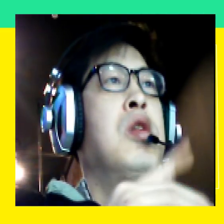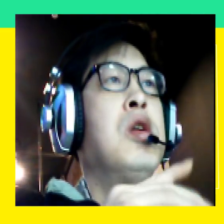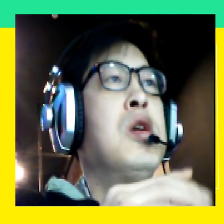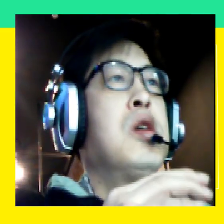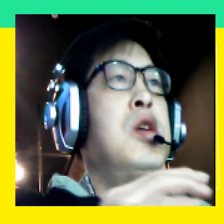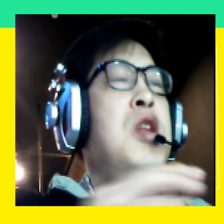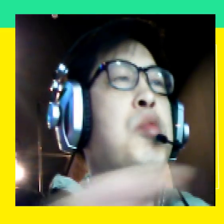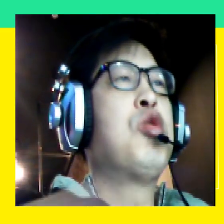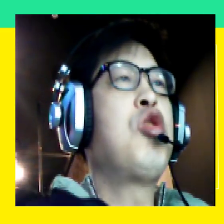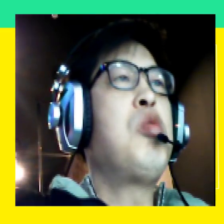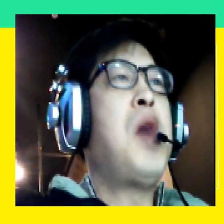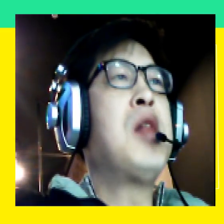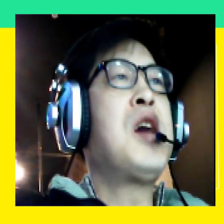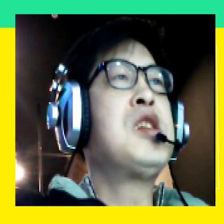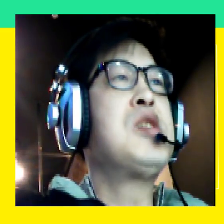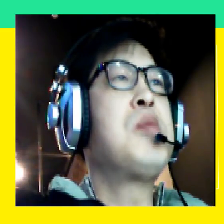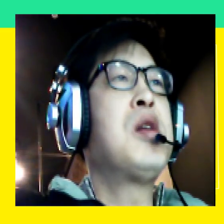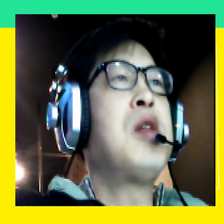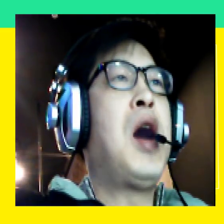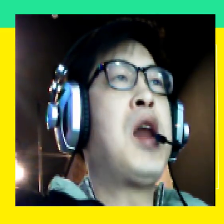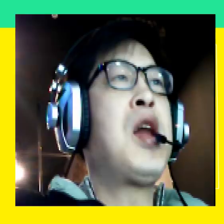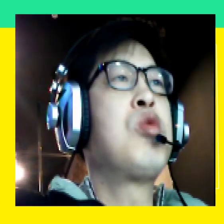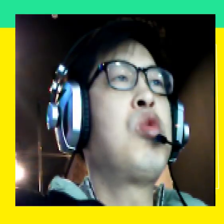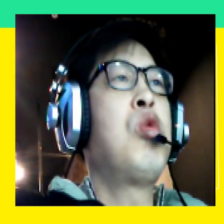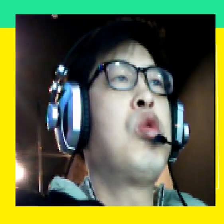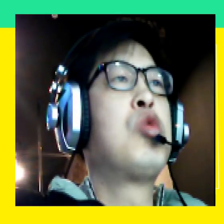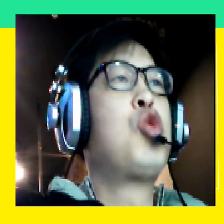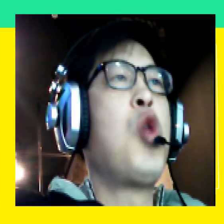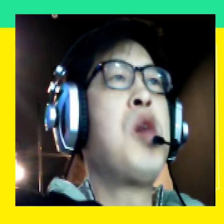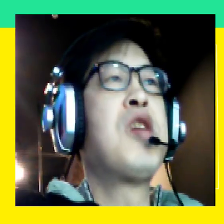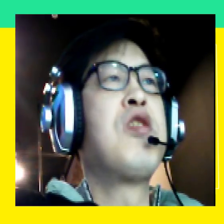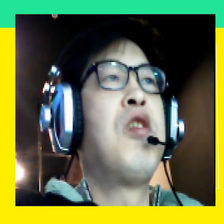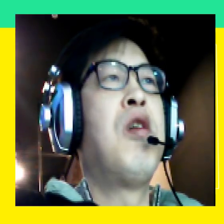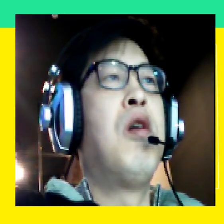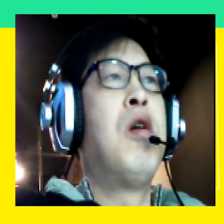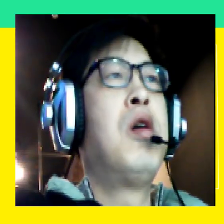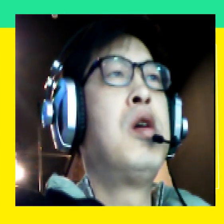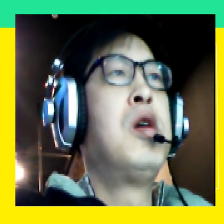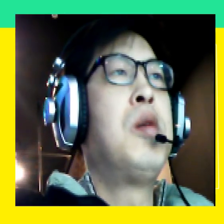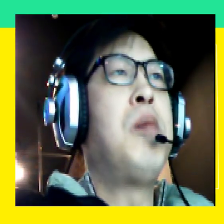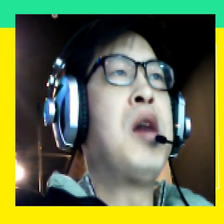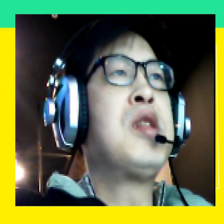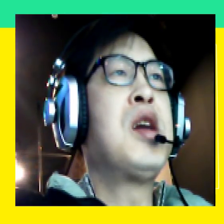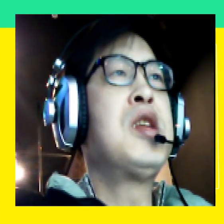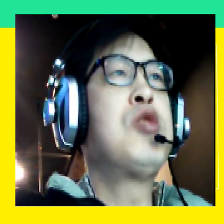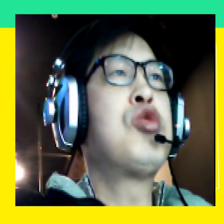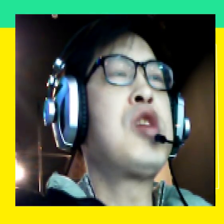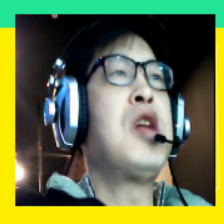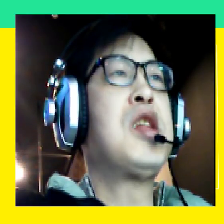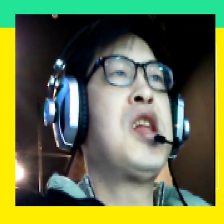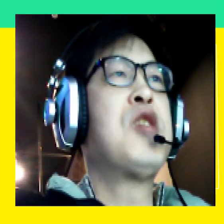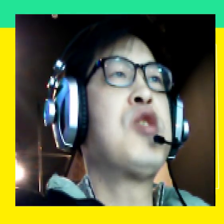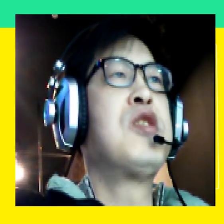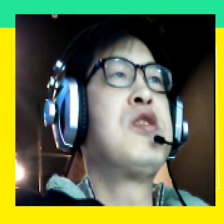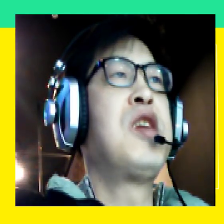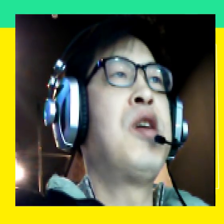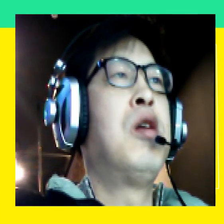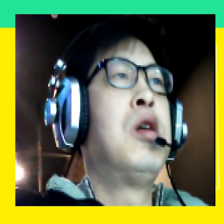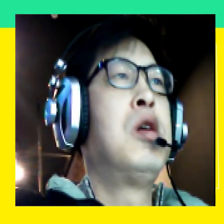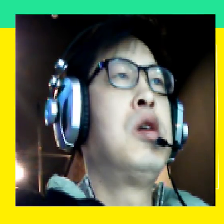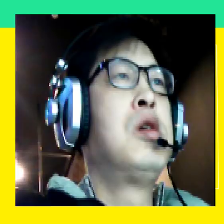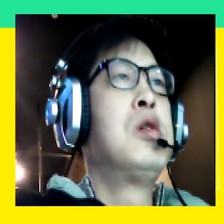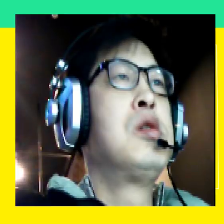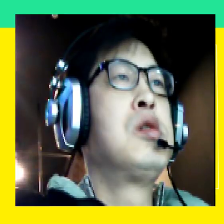이런 1부터 만까지만 알아도 조합을 해서 만 단위 숫자를 나타낼 수가